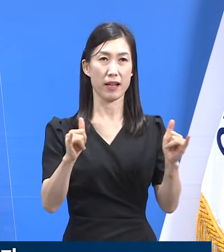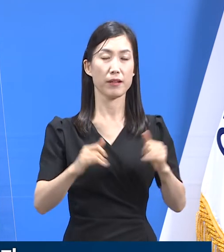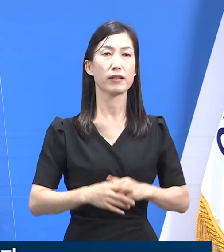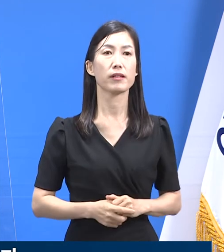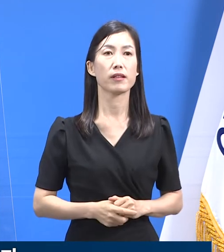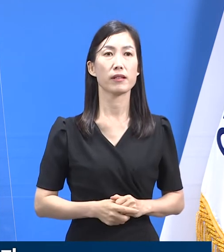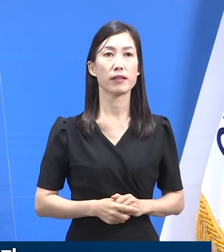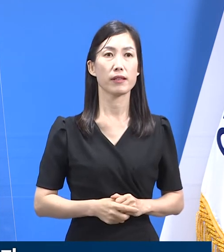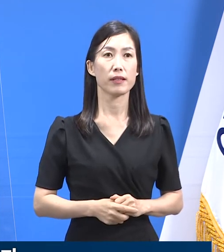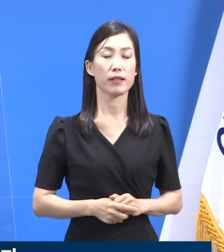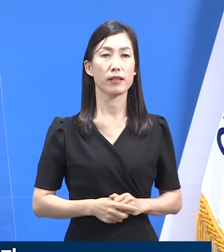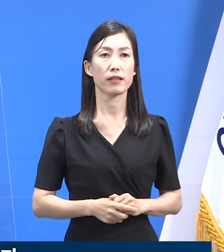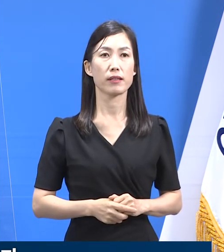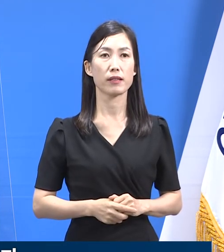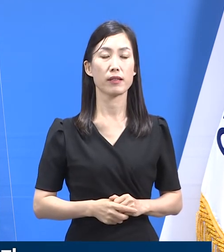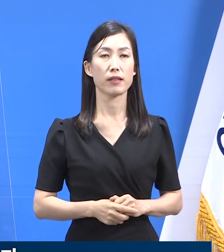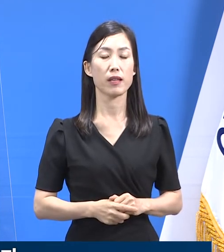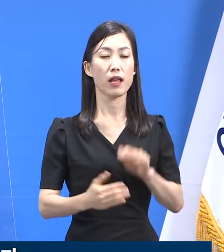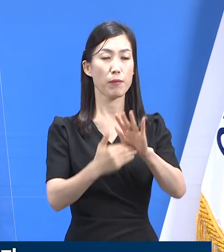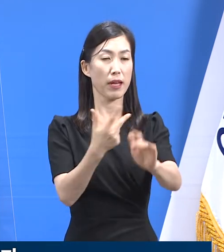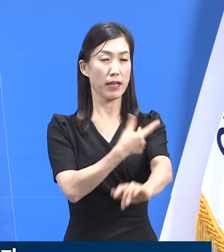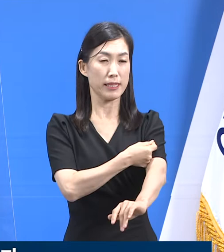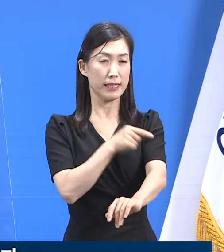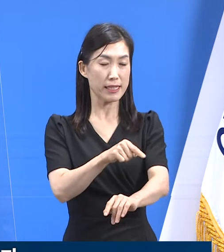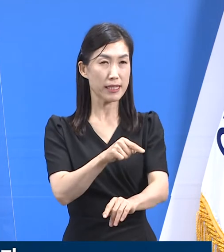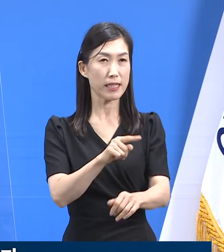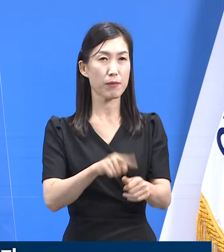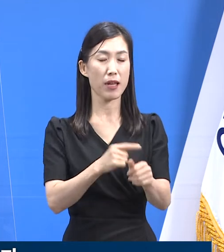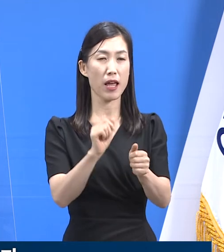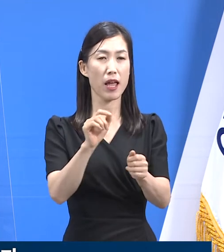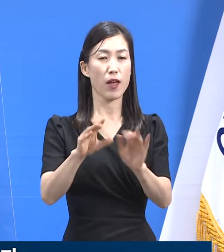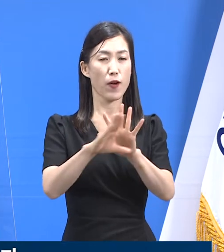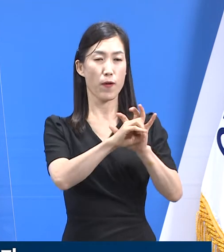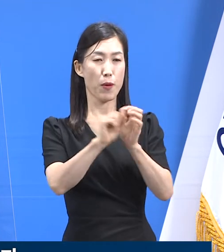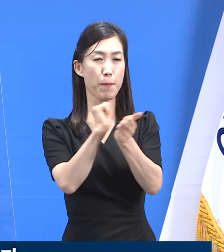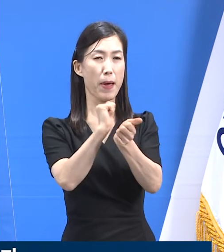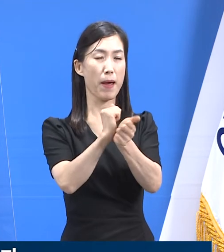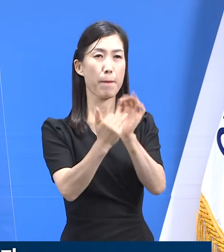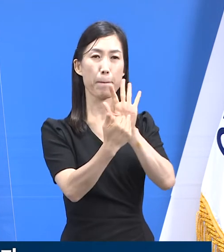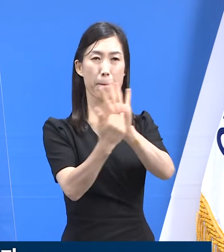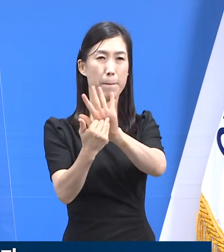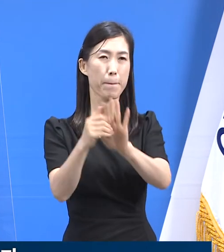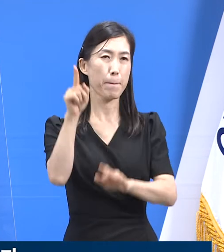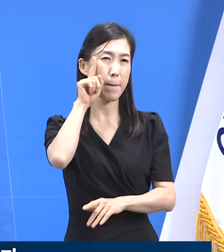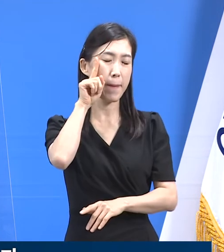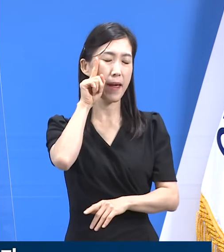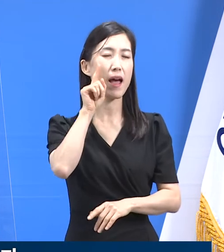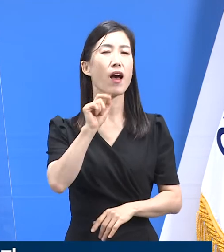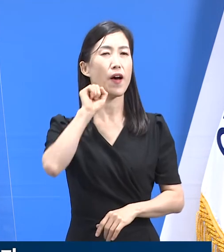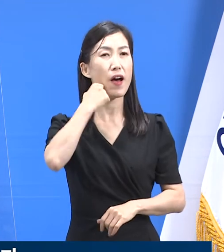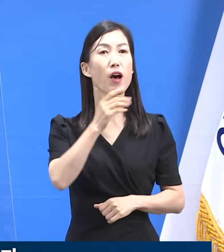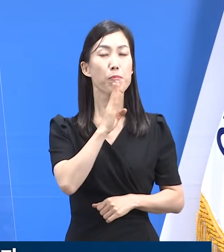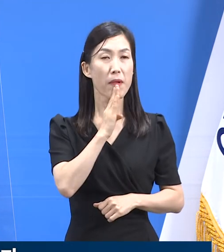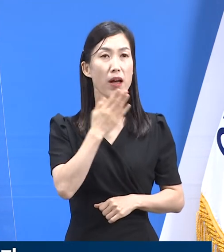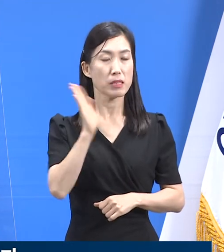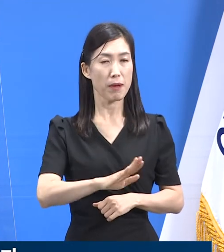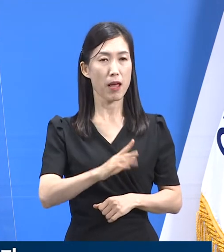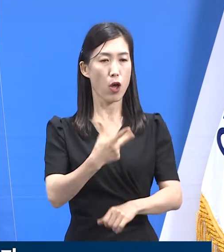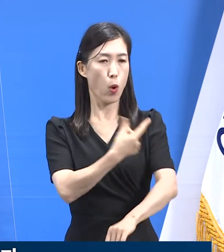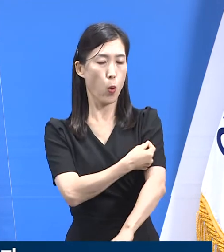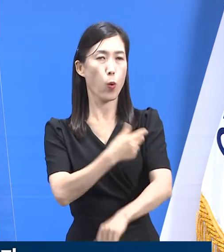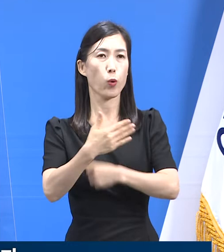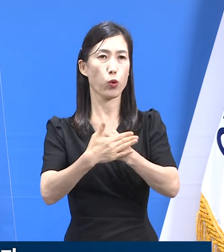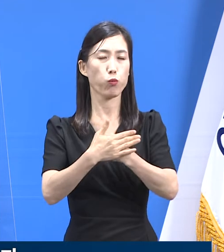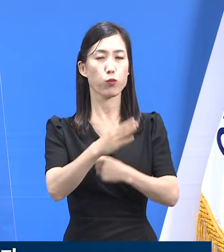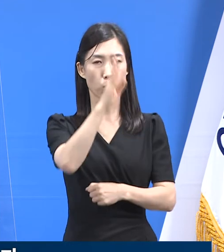분들에게서 발생하고 있습니다. 백신 접종이 관염을 완전히 억제하지는 못하더라도 위중증률과